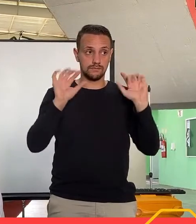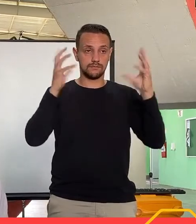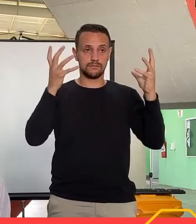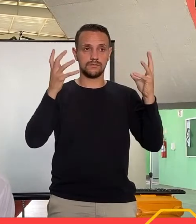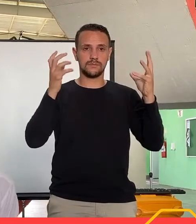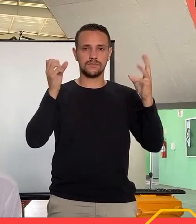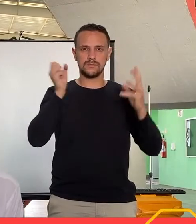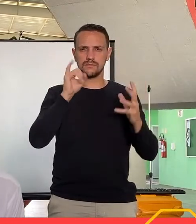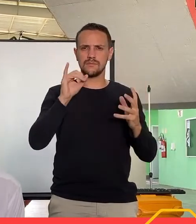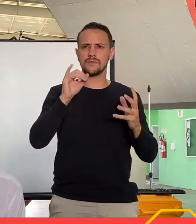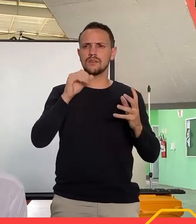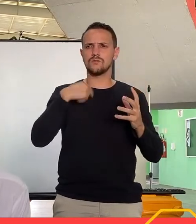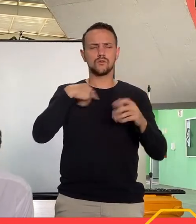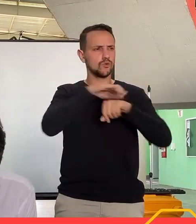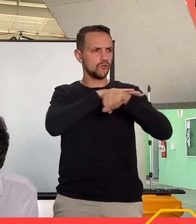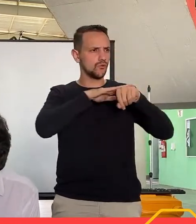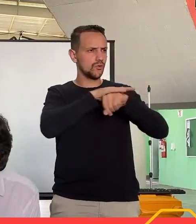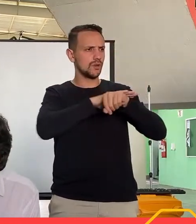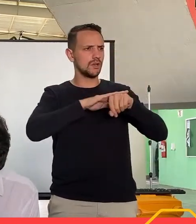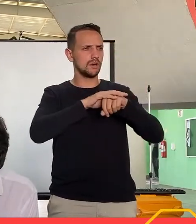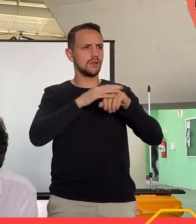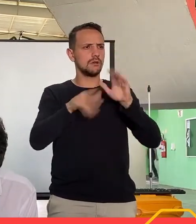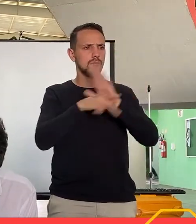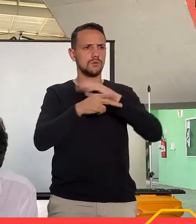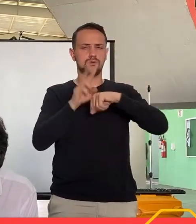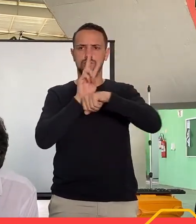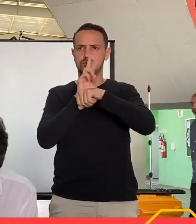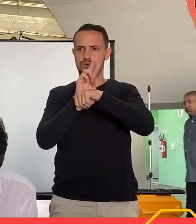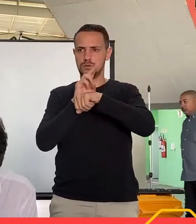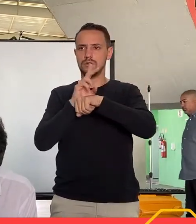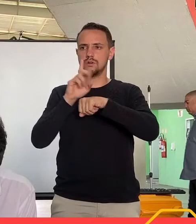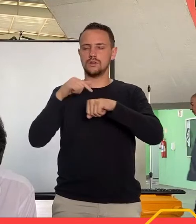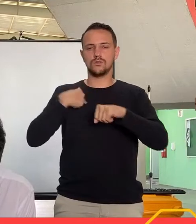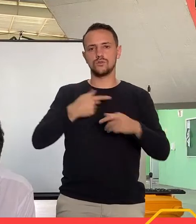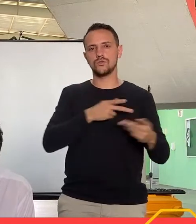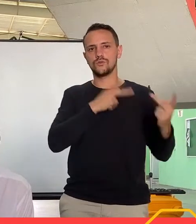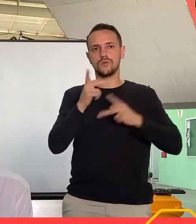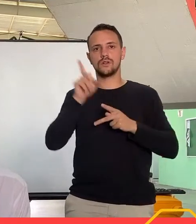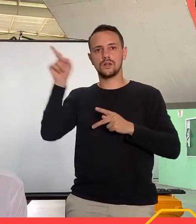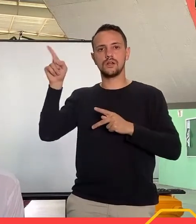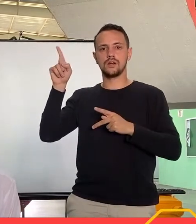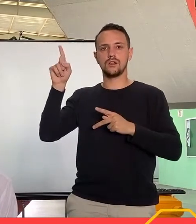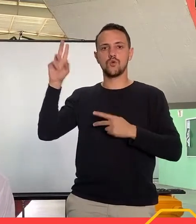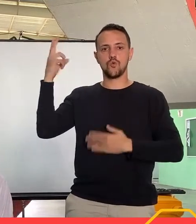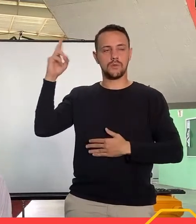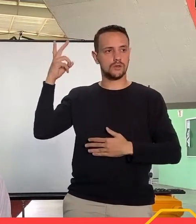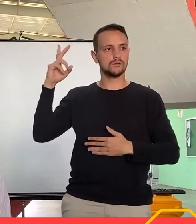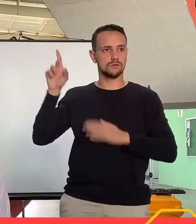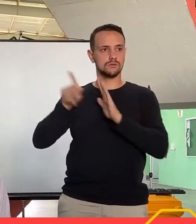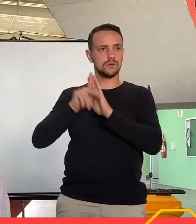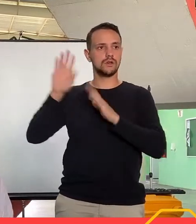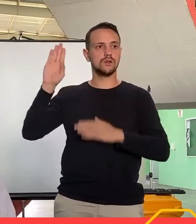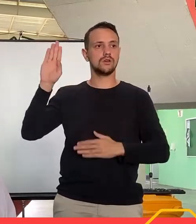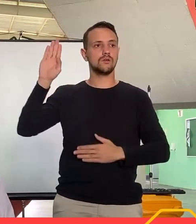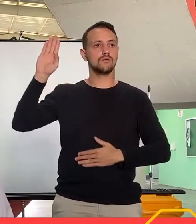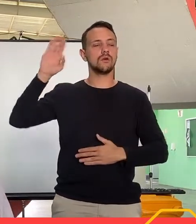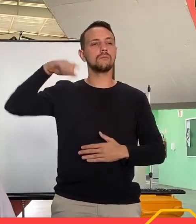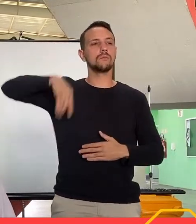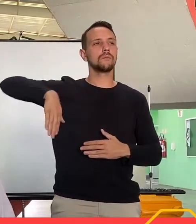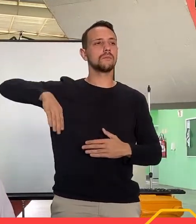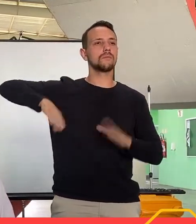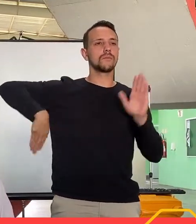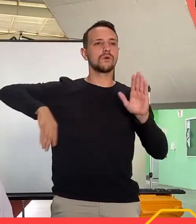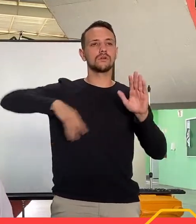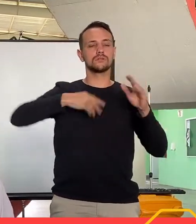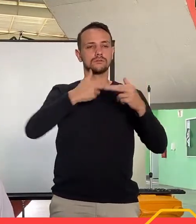você conversa com caiçaras, outro dia a gente foi para Ubatuba com uma vila de pescadores. Vamos conversar com os caiçaras.